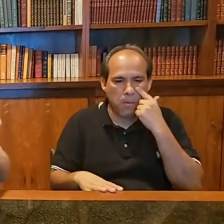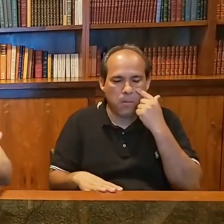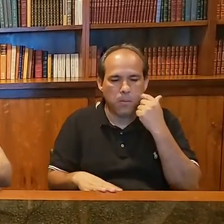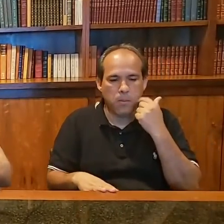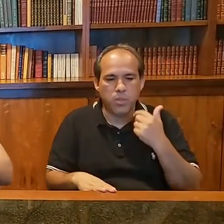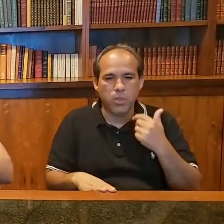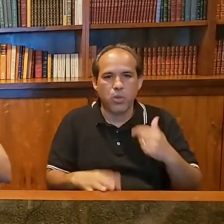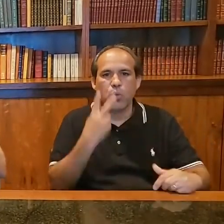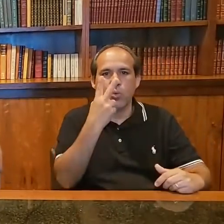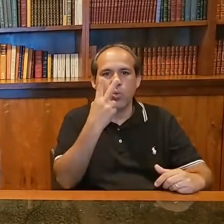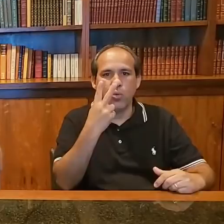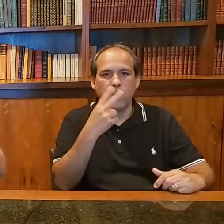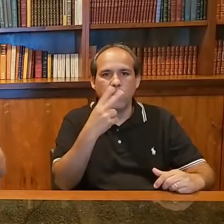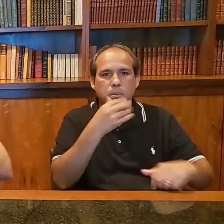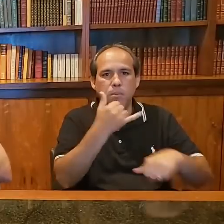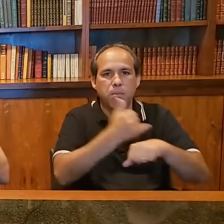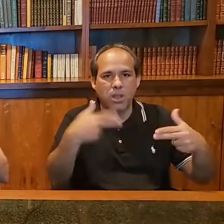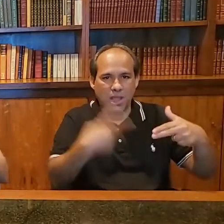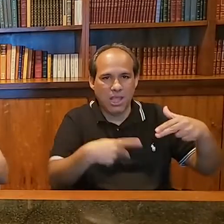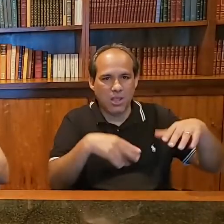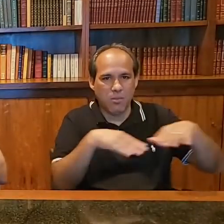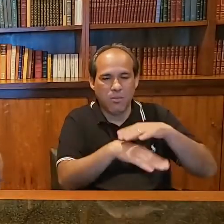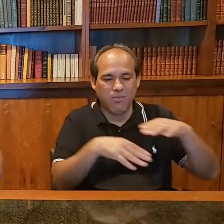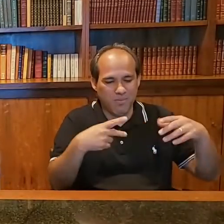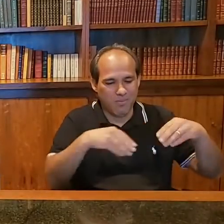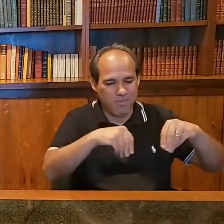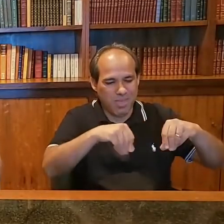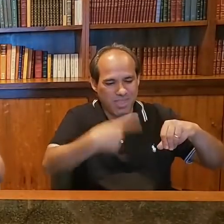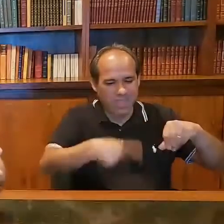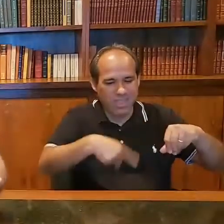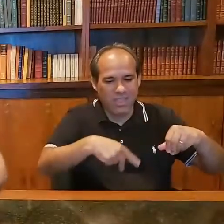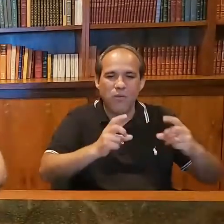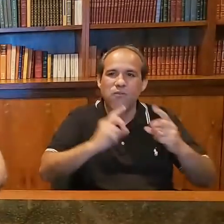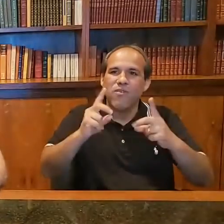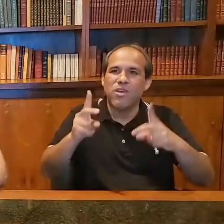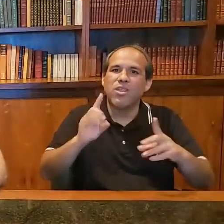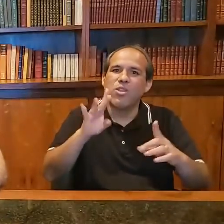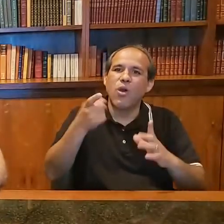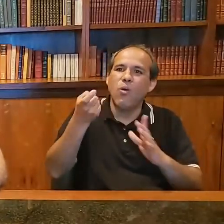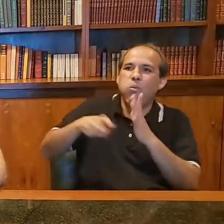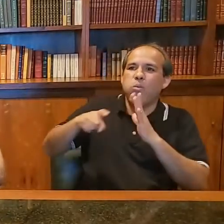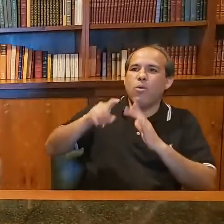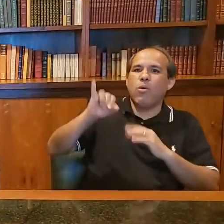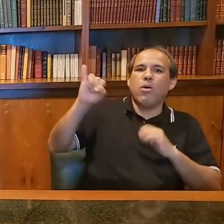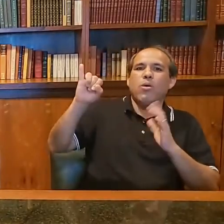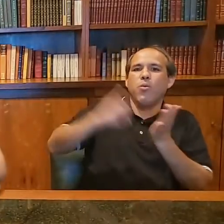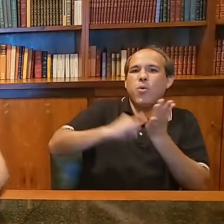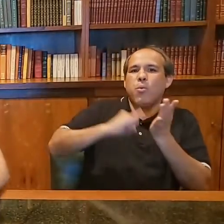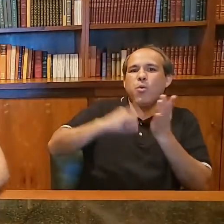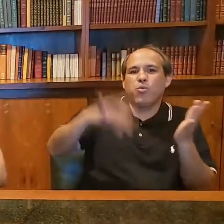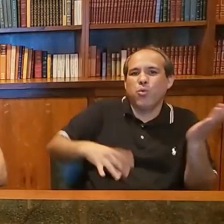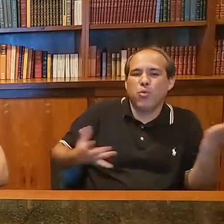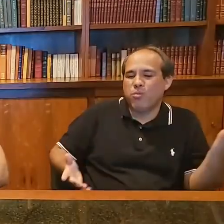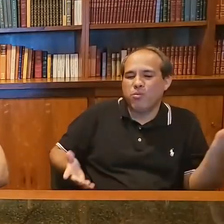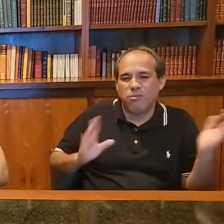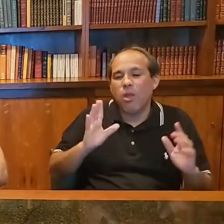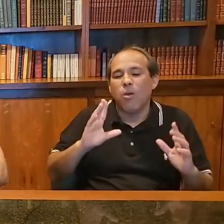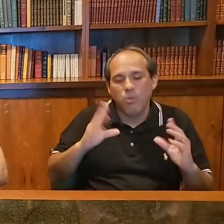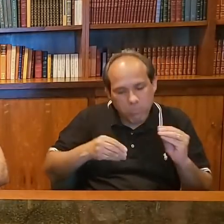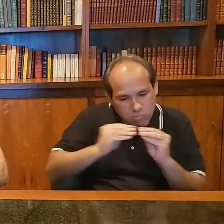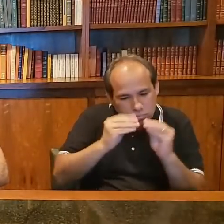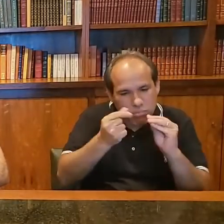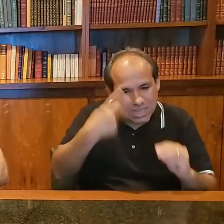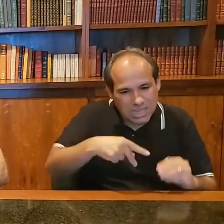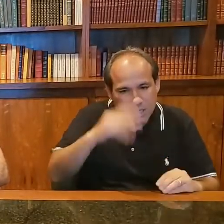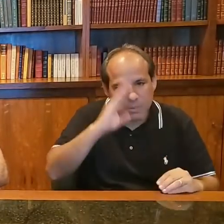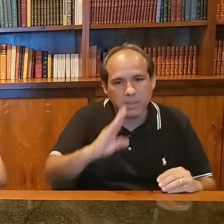duas minas nossas, como commodities, né? Até pega apenas o valor do imposto. E repito, quero repetir aqui, quando estive no Japão, foi